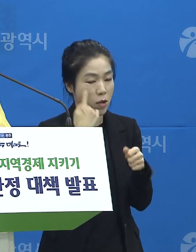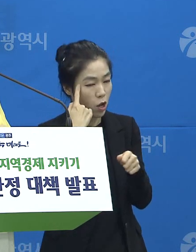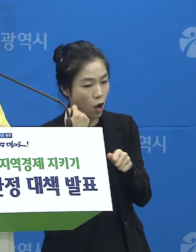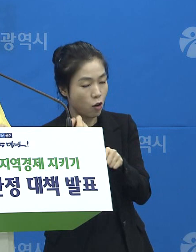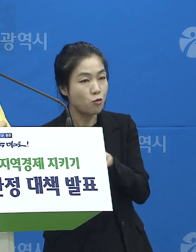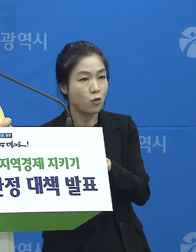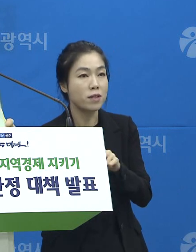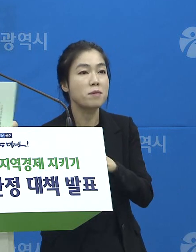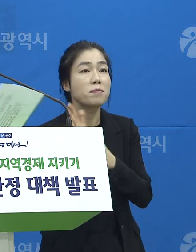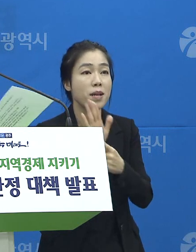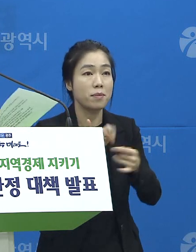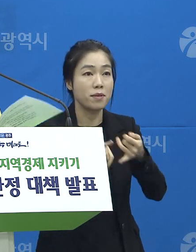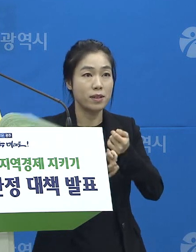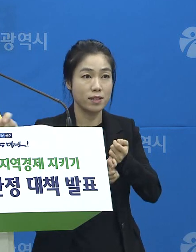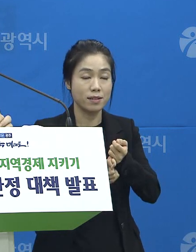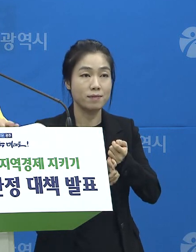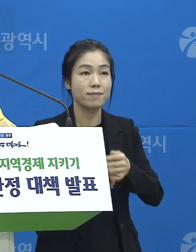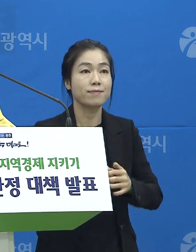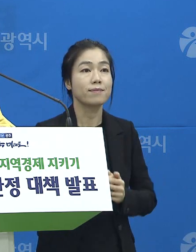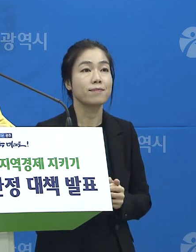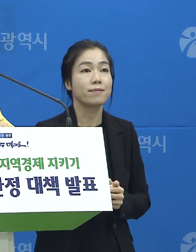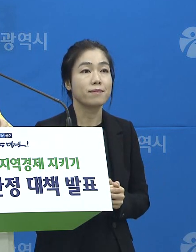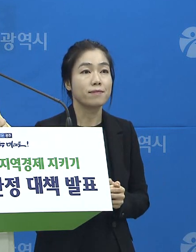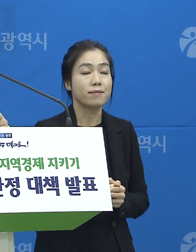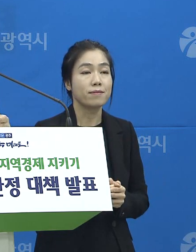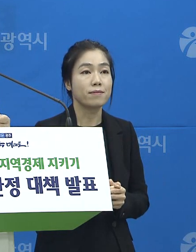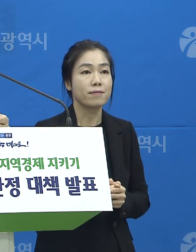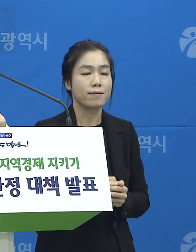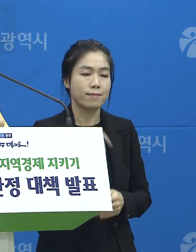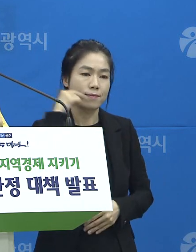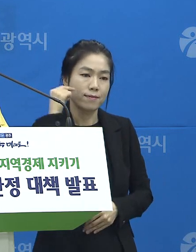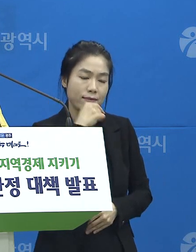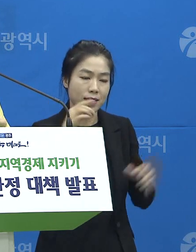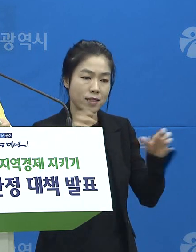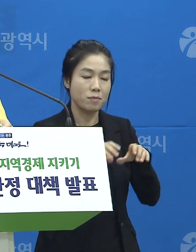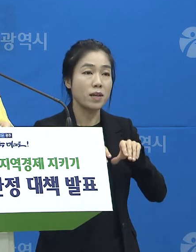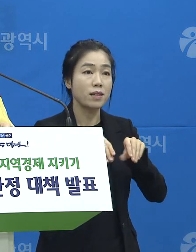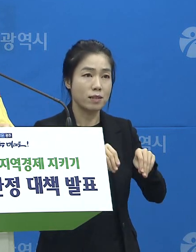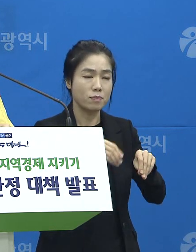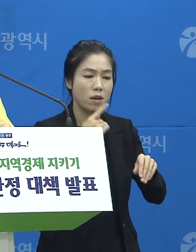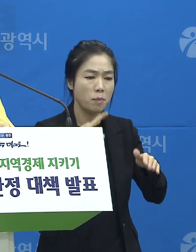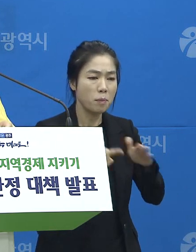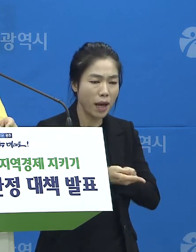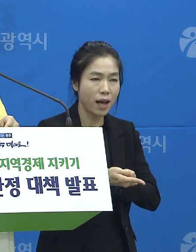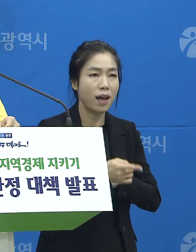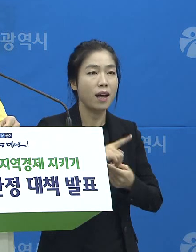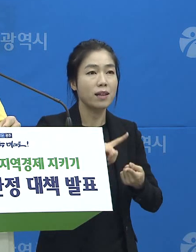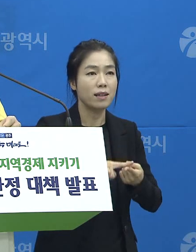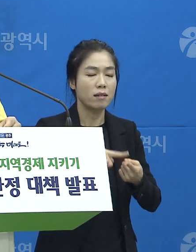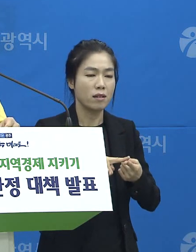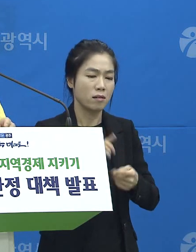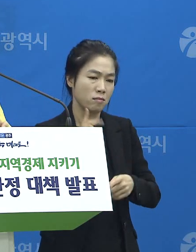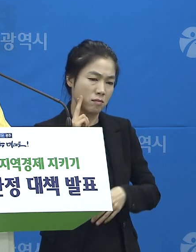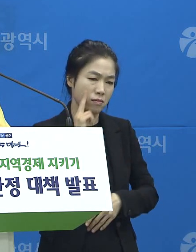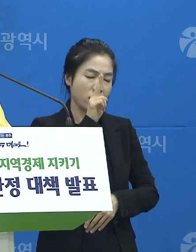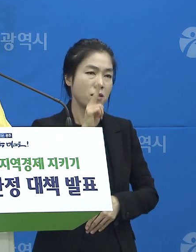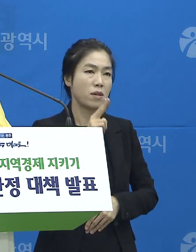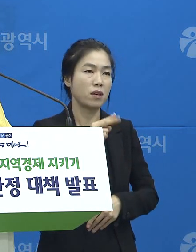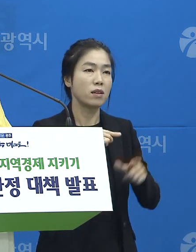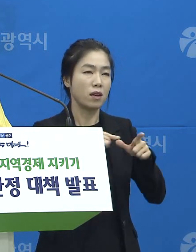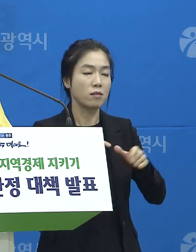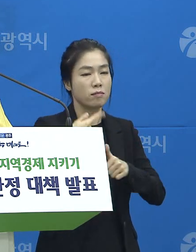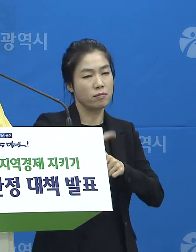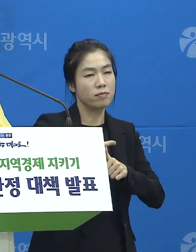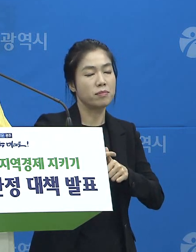강구해서 발표하겠습니다. 강도 높은 집합금지 조치에 대해 과도하다는 일부 지적에